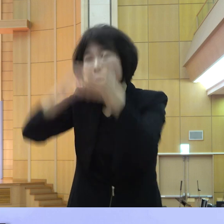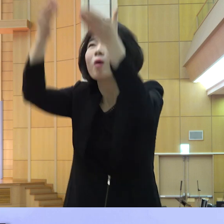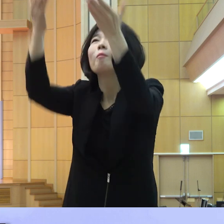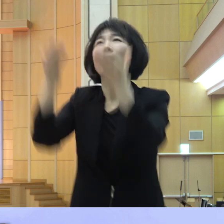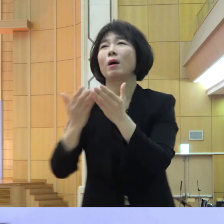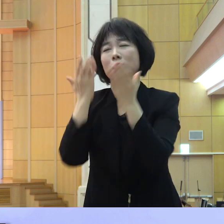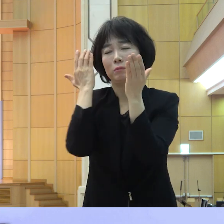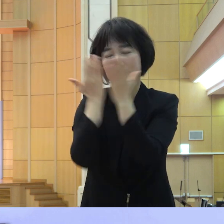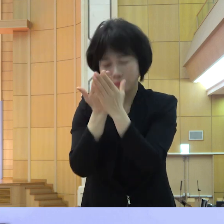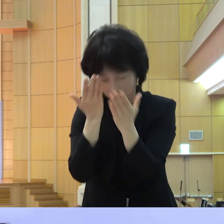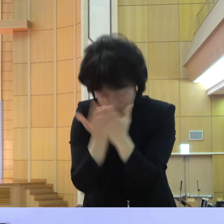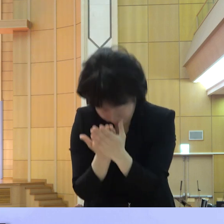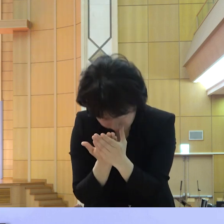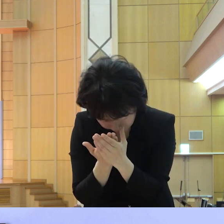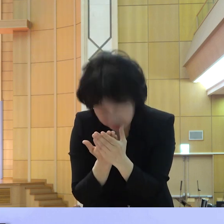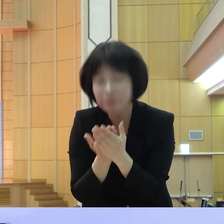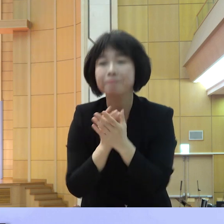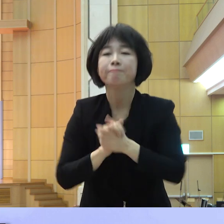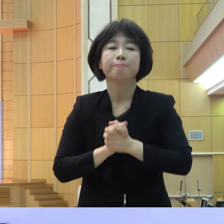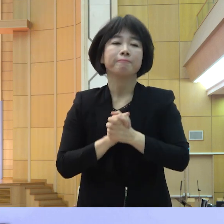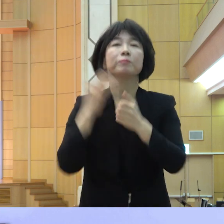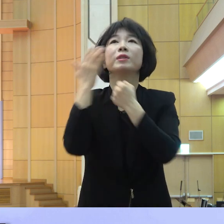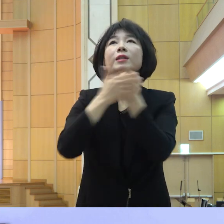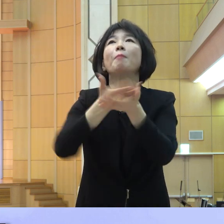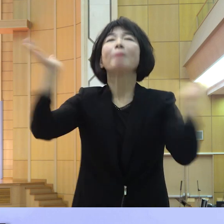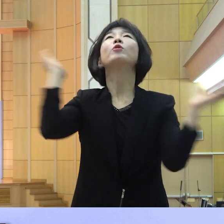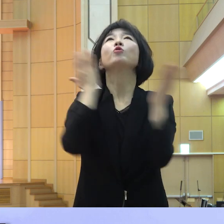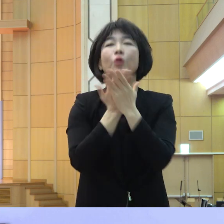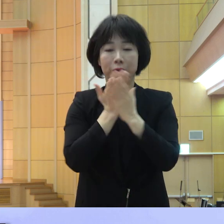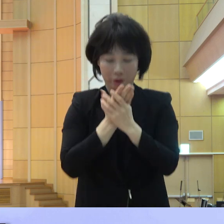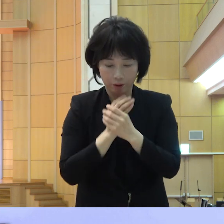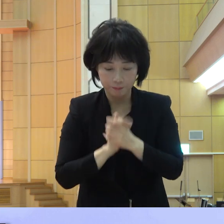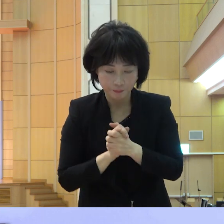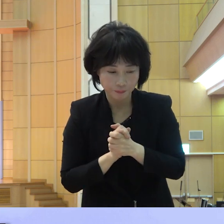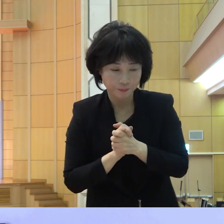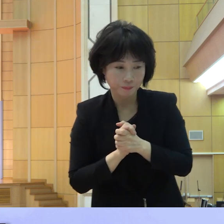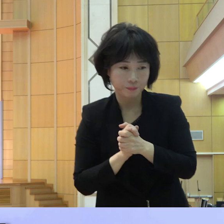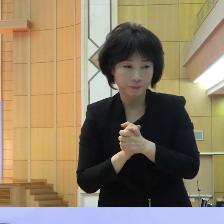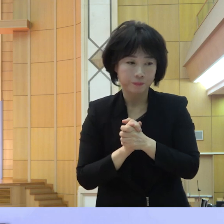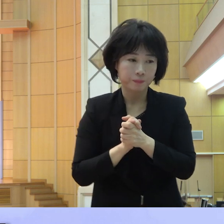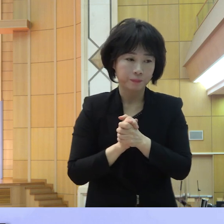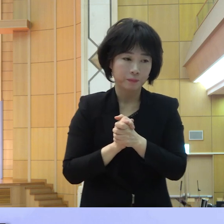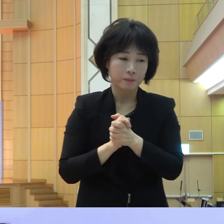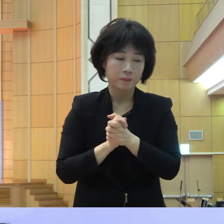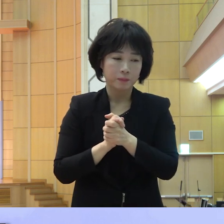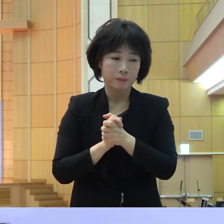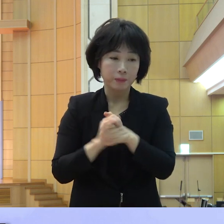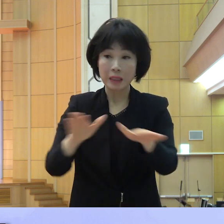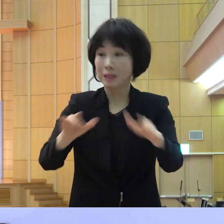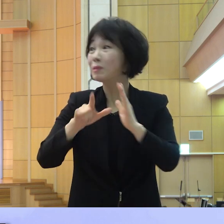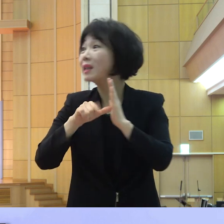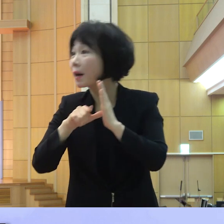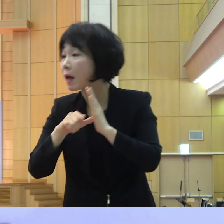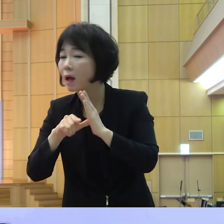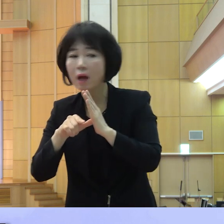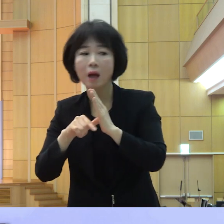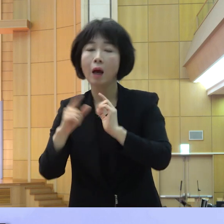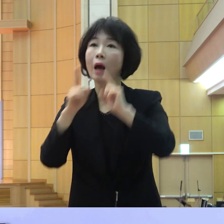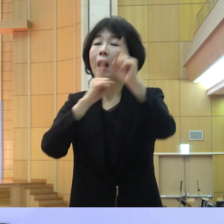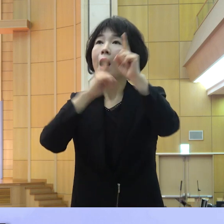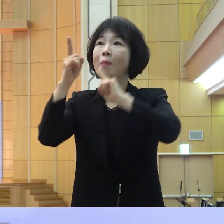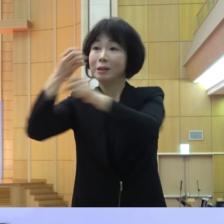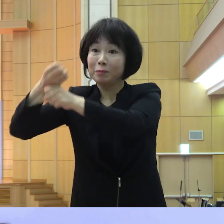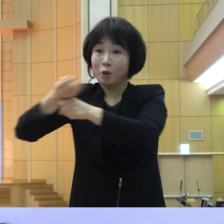있는 백성들이 다 될 수 있도록 은혜를 베풀어 주시옵소서. 아버지 하나님, 이 시간에